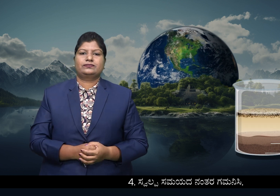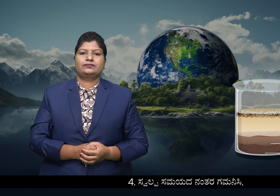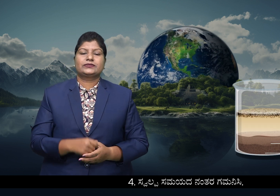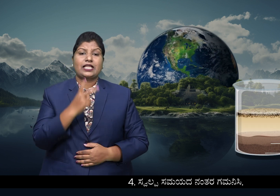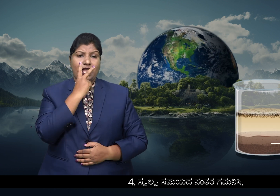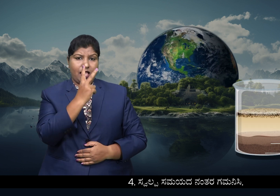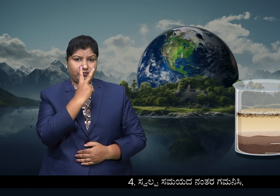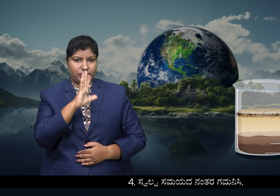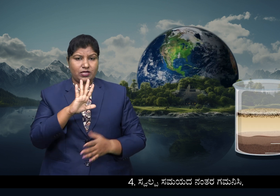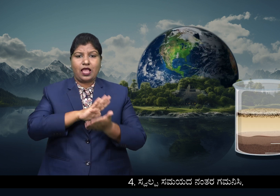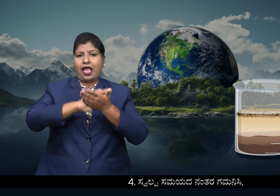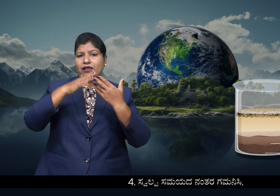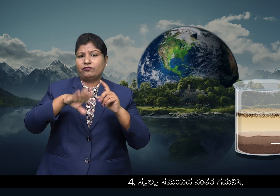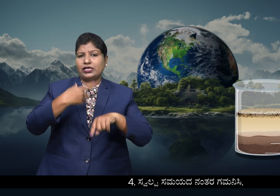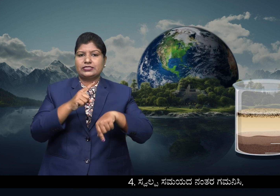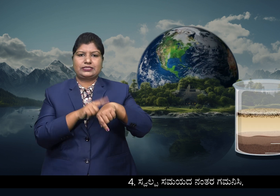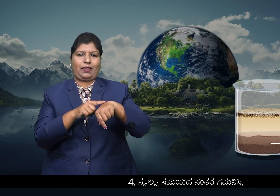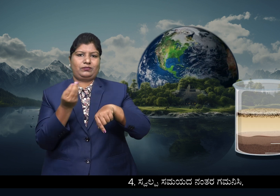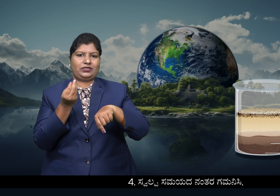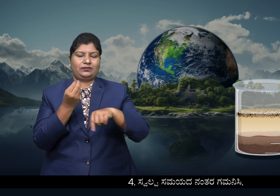ಸ್ವಲ್ಪ ಸಮಯದ ನಂತರ ಗಮನಿಸಿ.